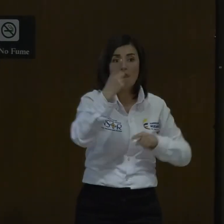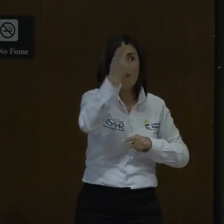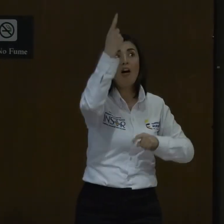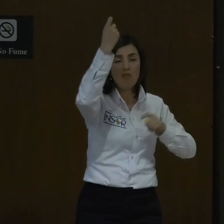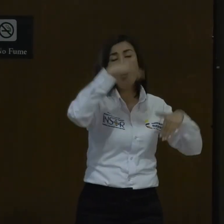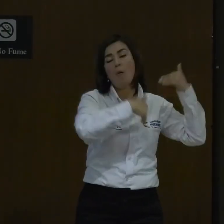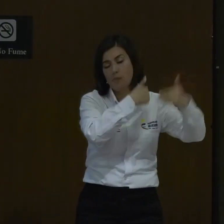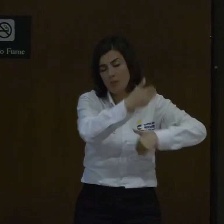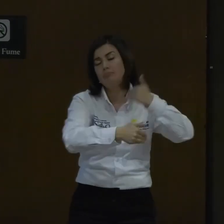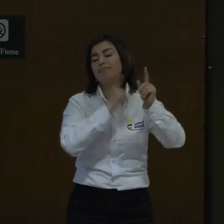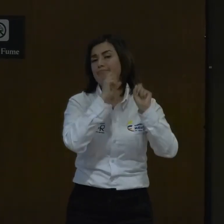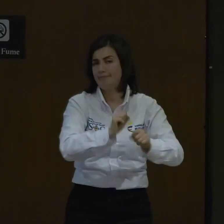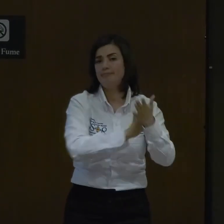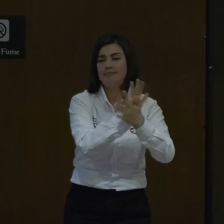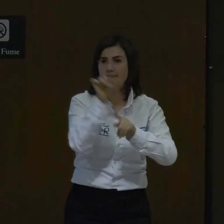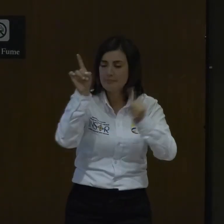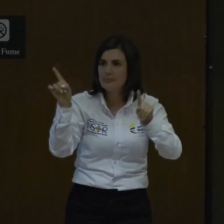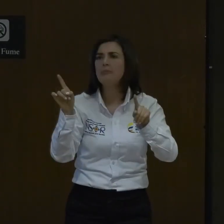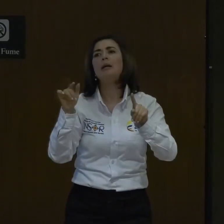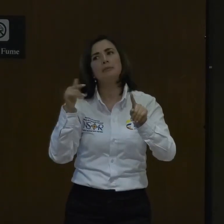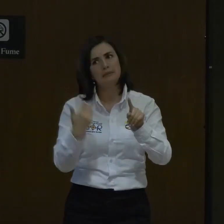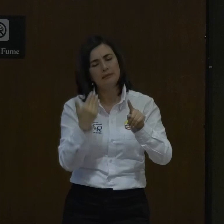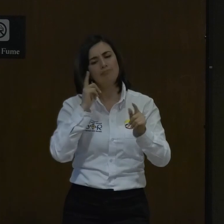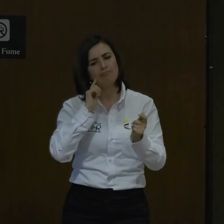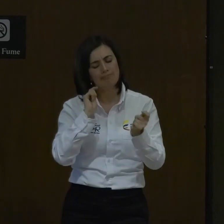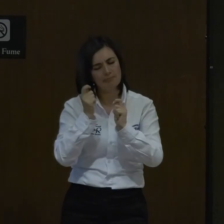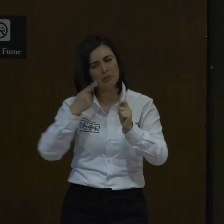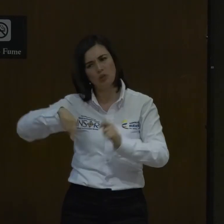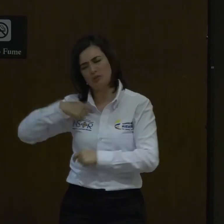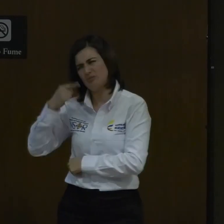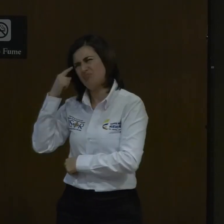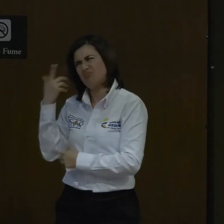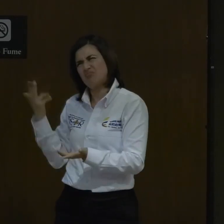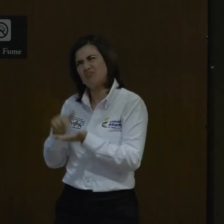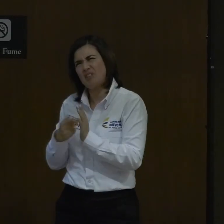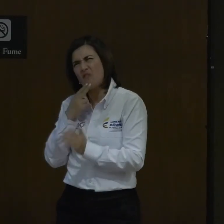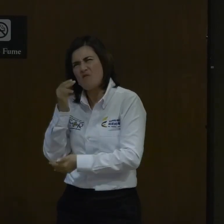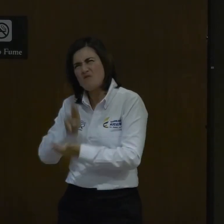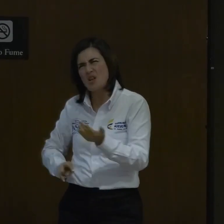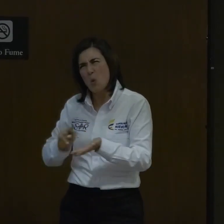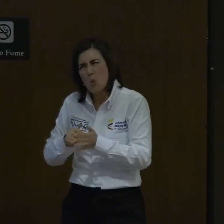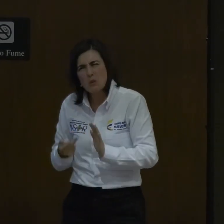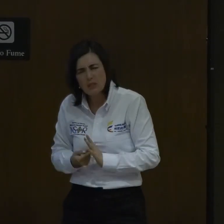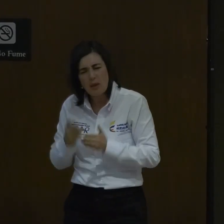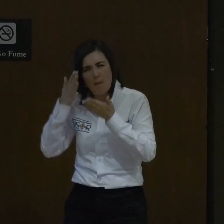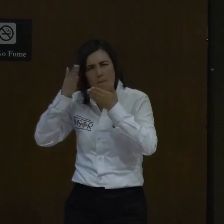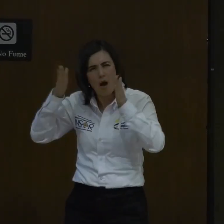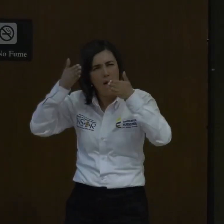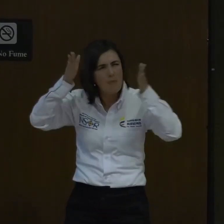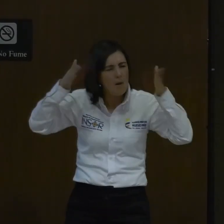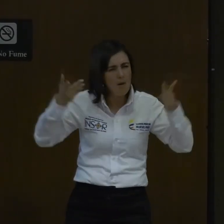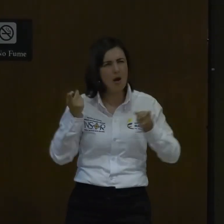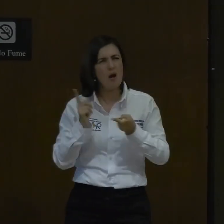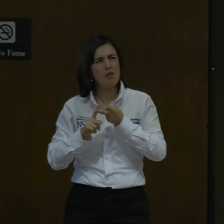proceso, esto nos ha llevado a cambiar nuestro entendimiento de lo que es el bilingüismo,